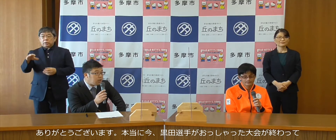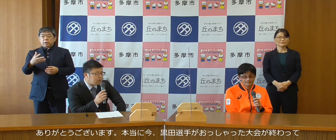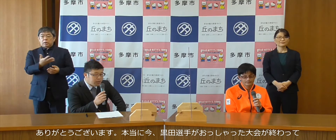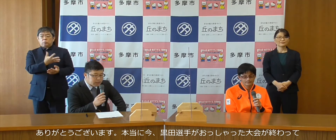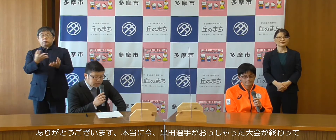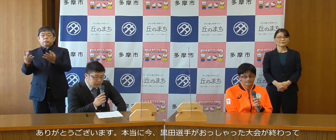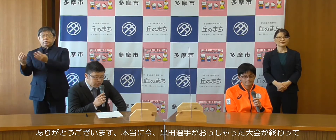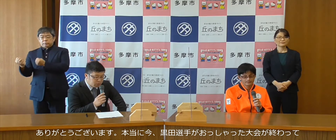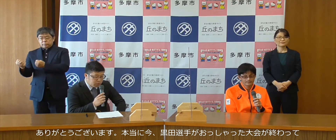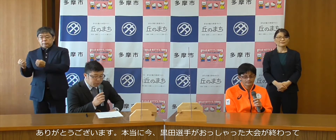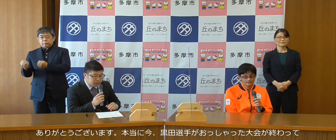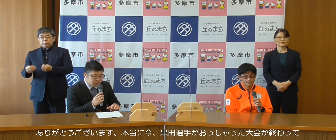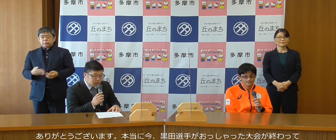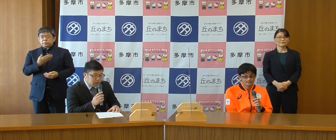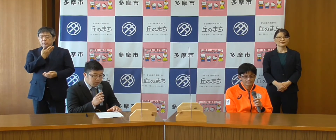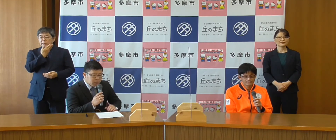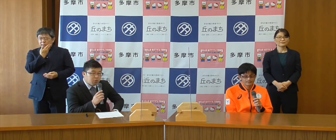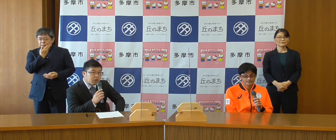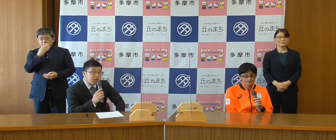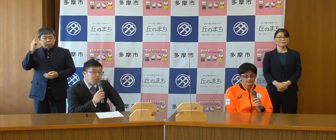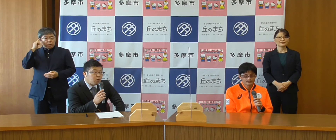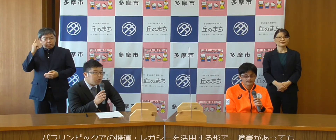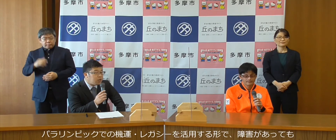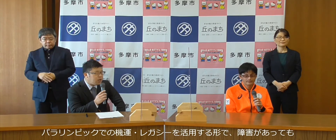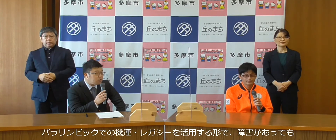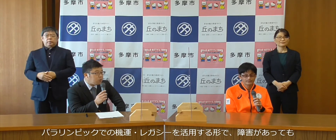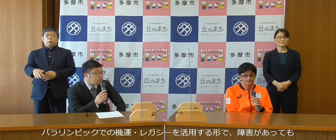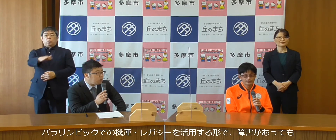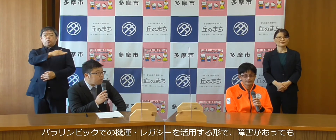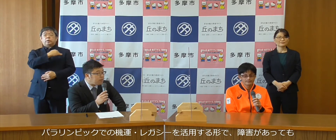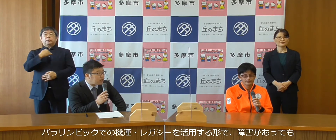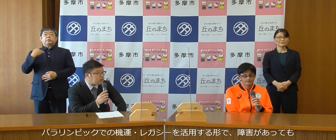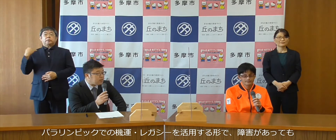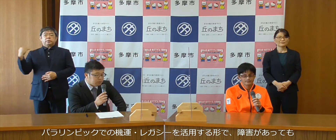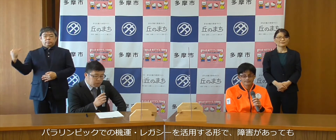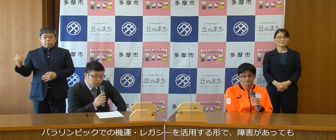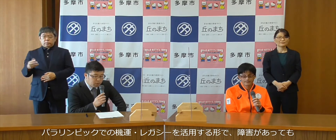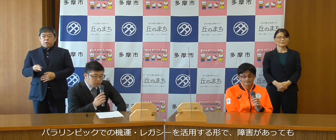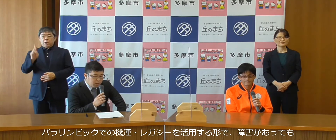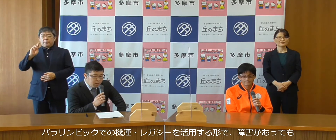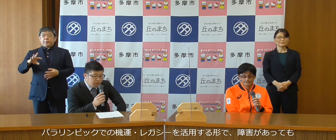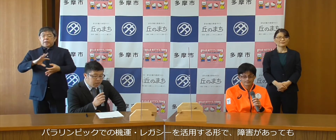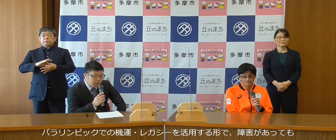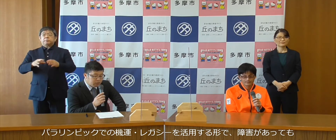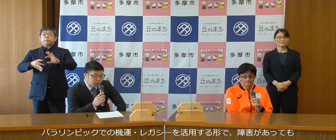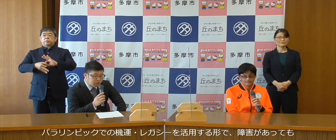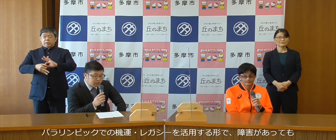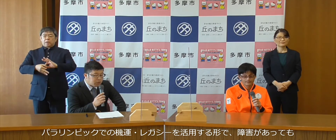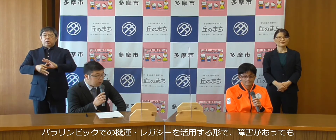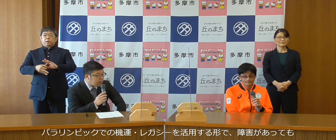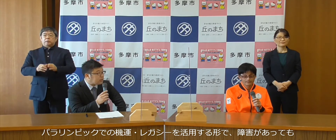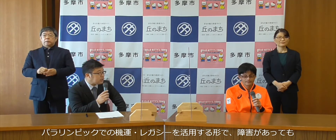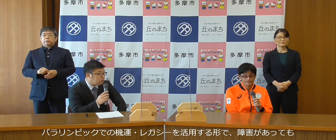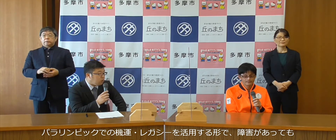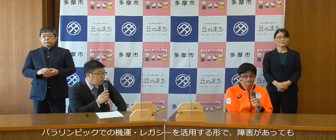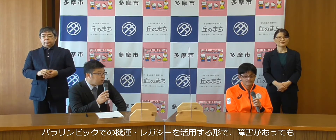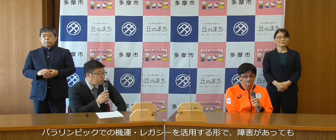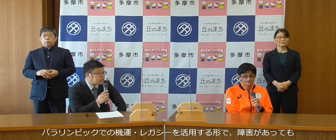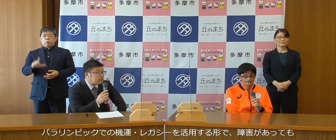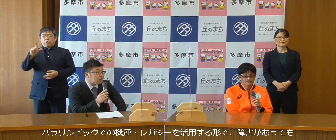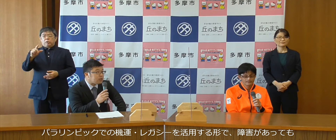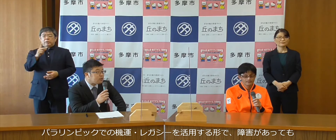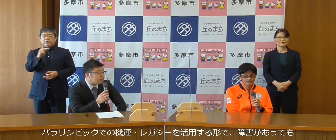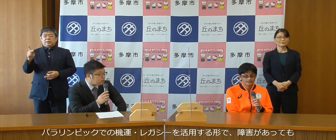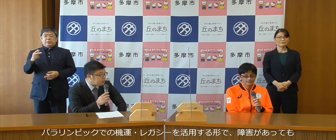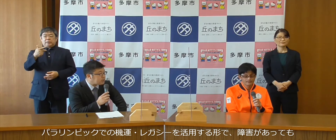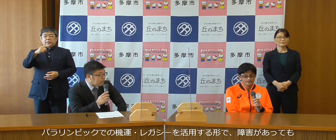要なレガシーかなと思ってますし、我々もこのパラリンピックで の、その機運レガシーを、